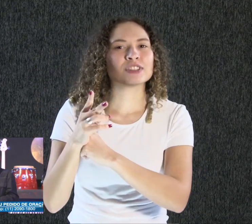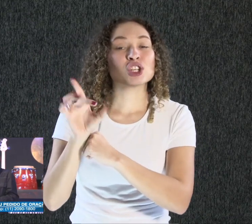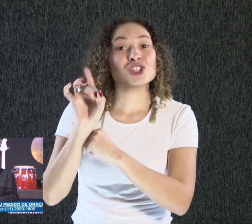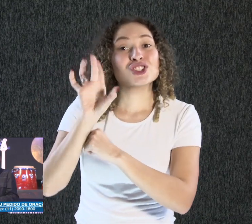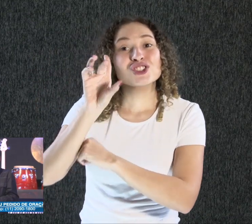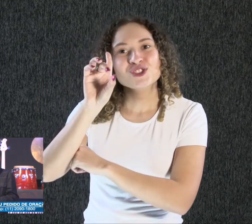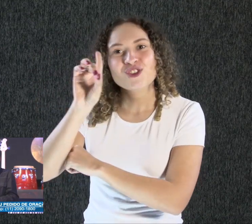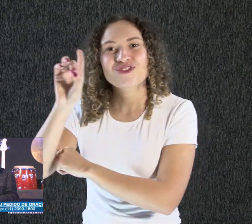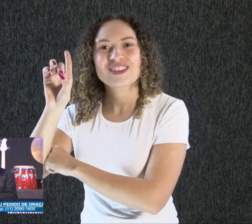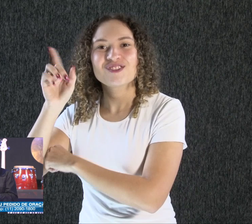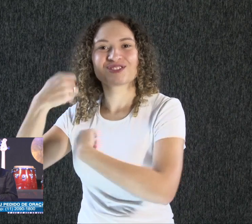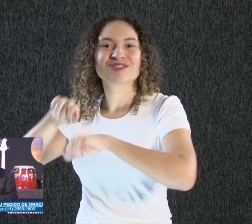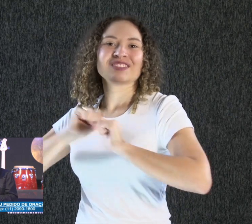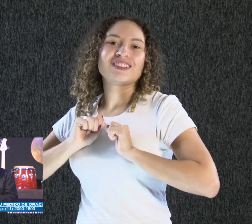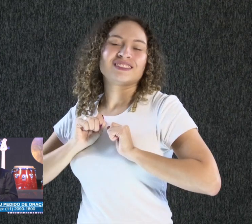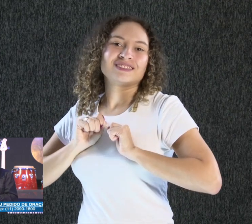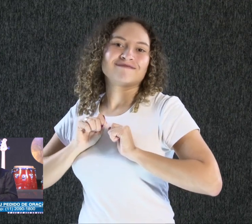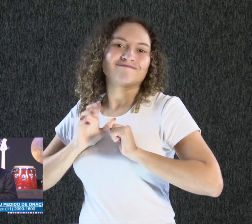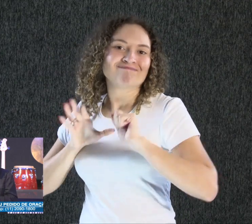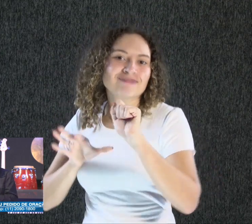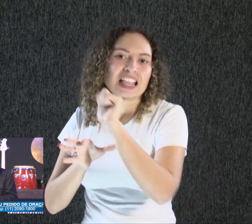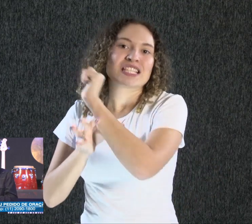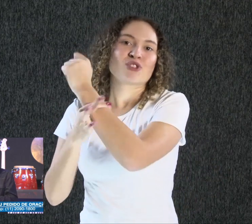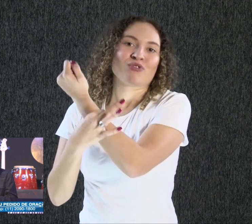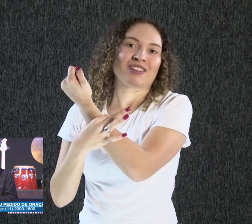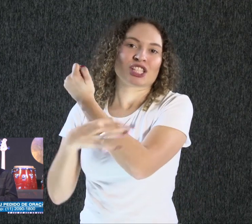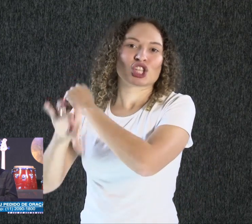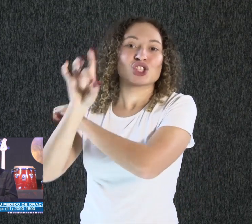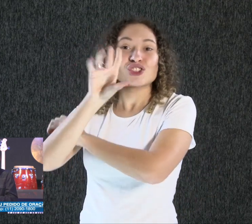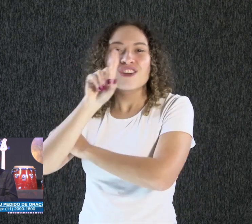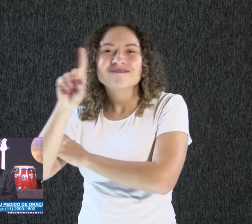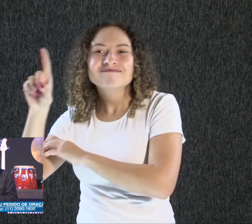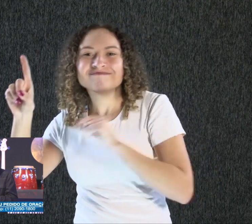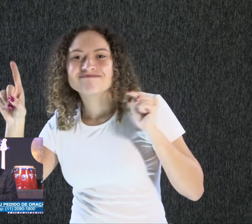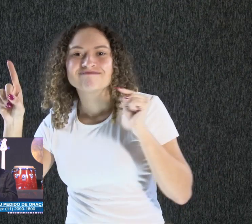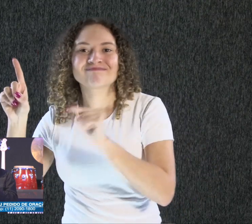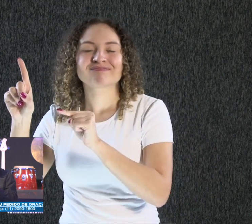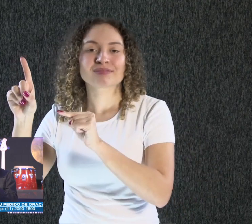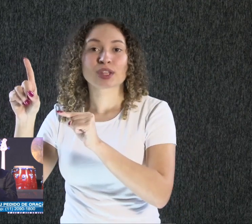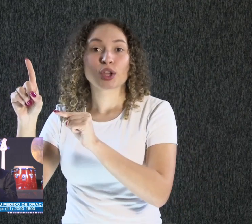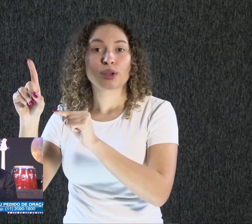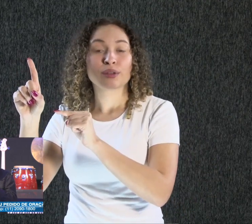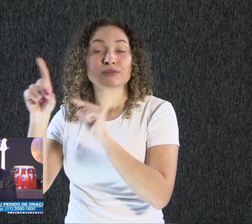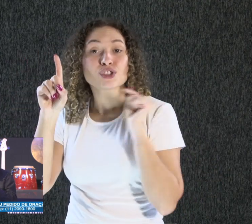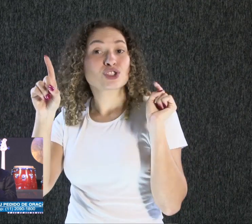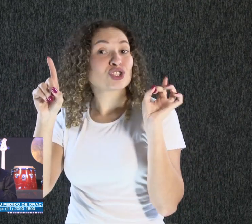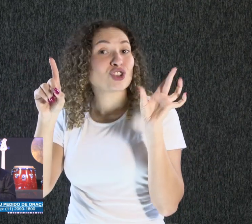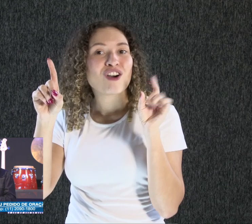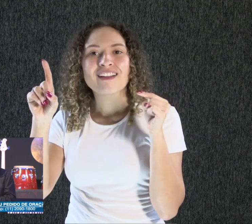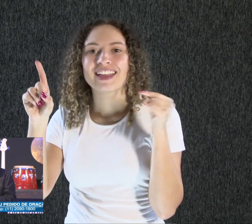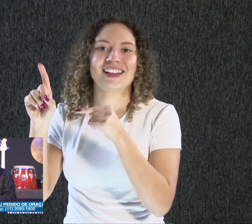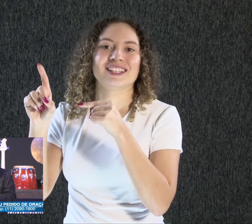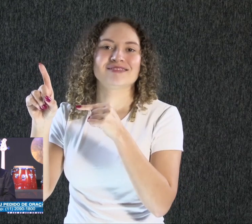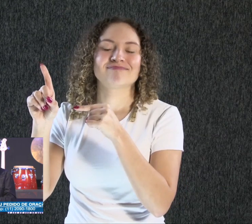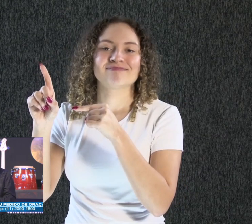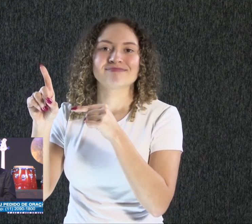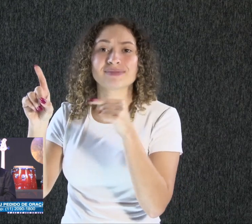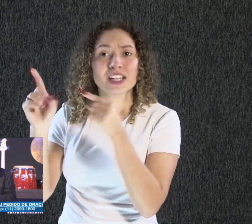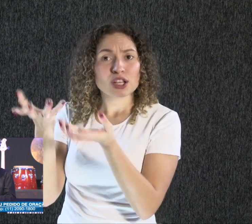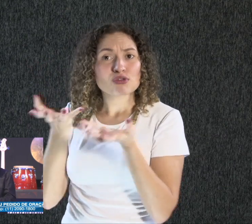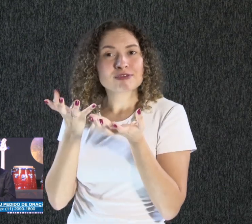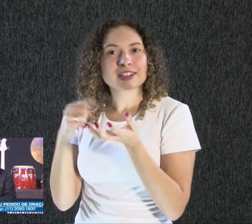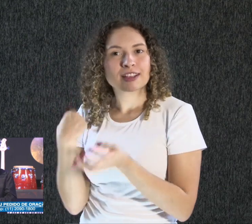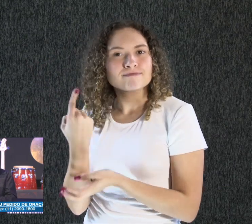protegido. Só Deus nos dá segurança. Só o Senhor traz segurança para a nossa vida.